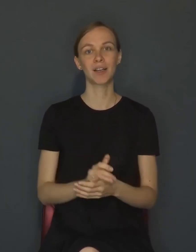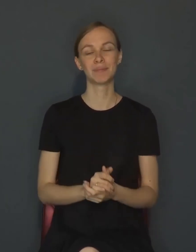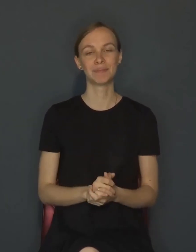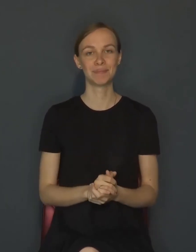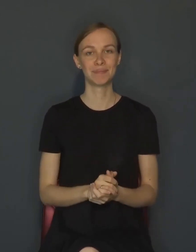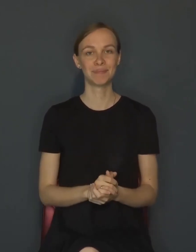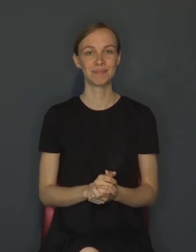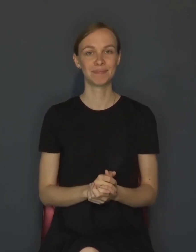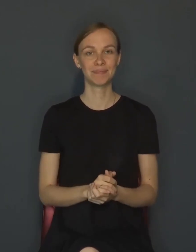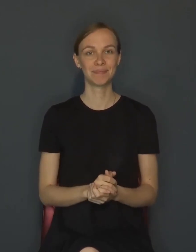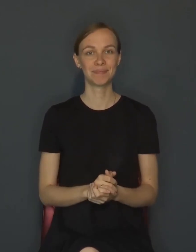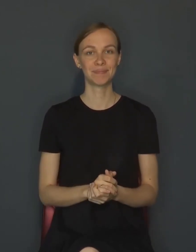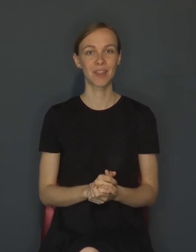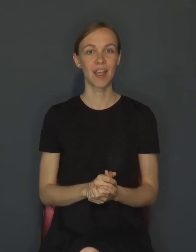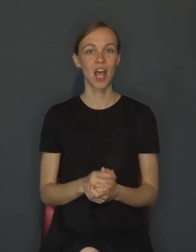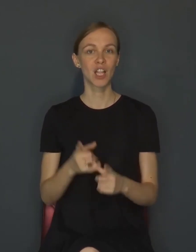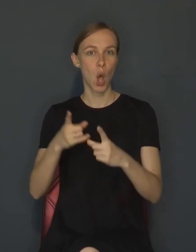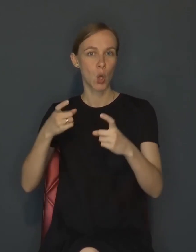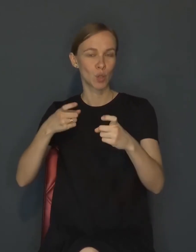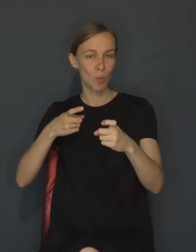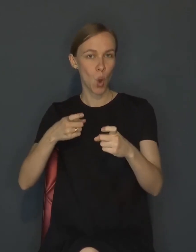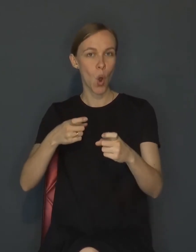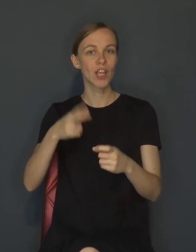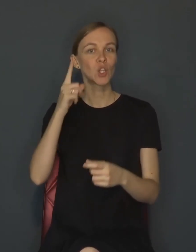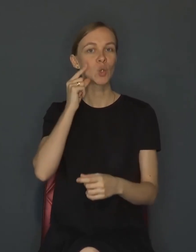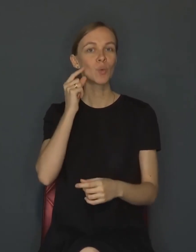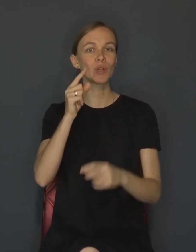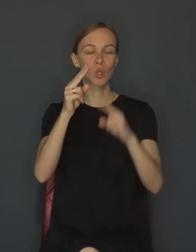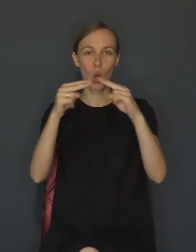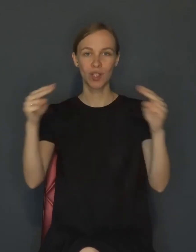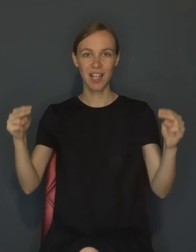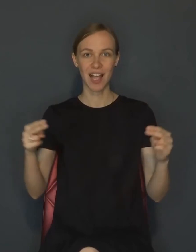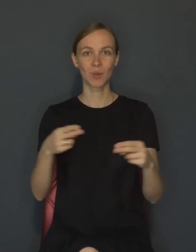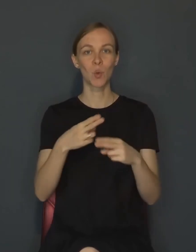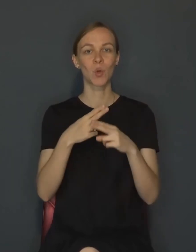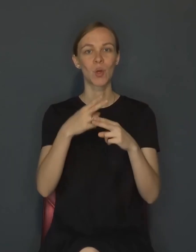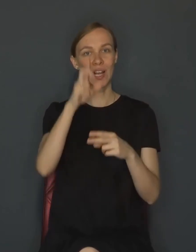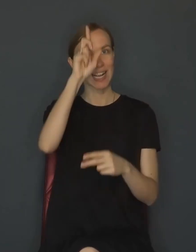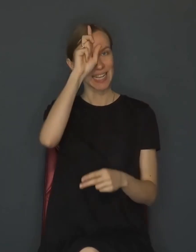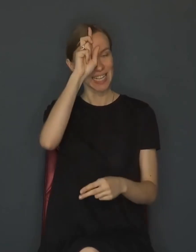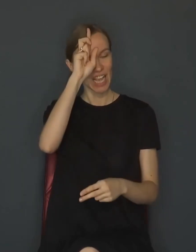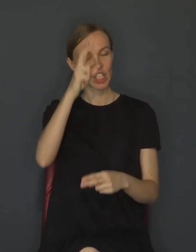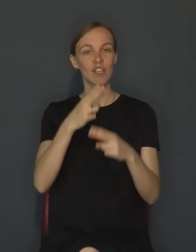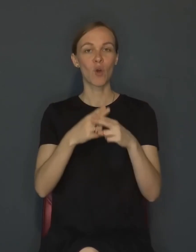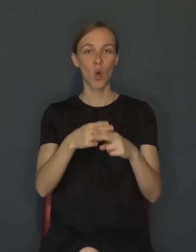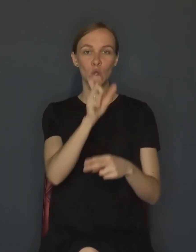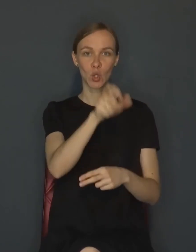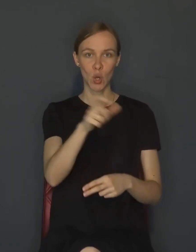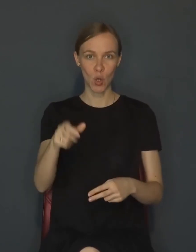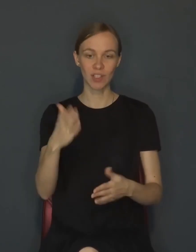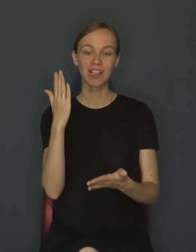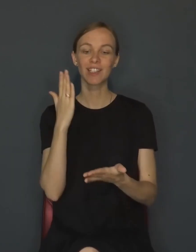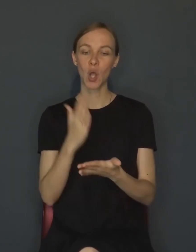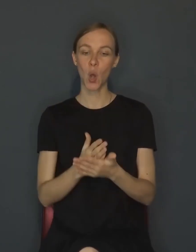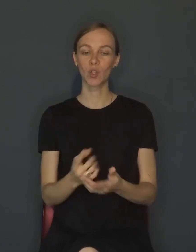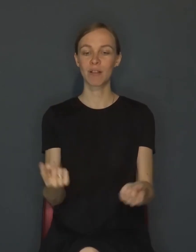На озброєнні Дубенського замку князів Острозьких знаходилася пишно оздоблена